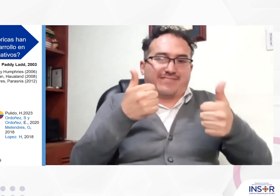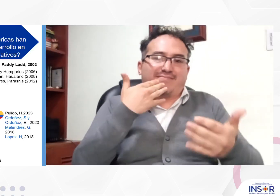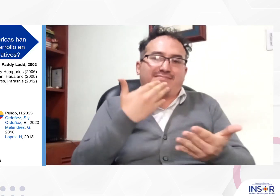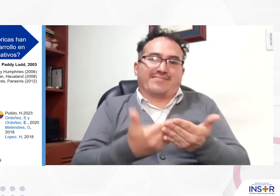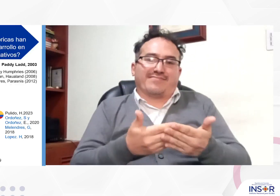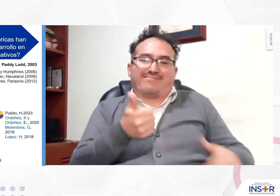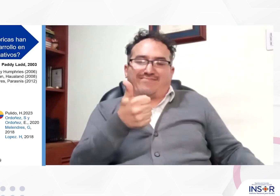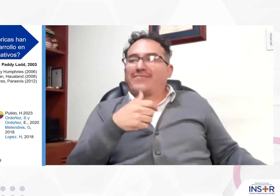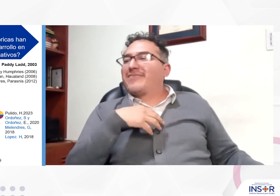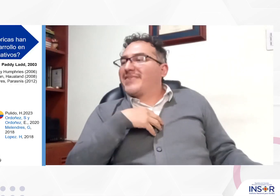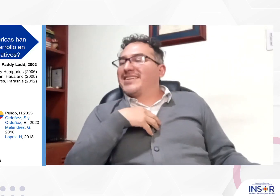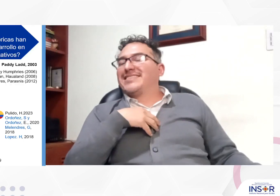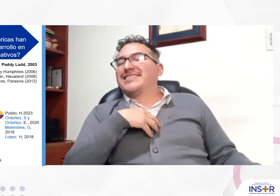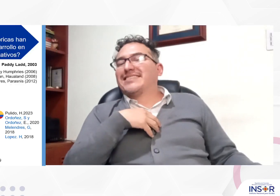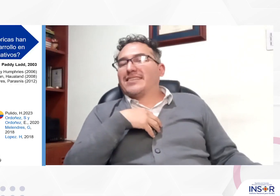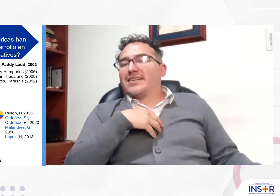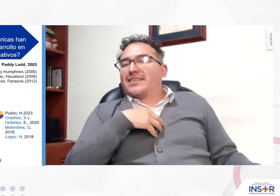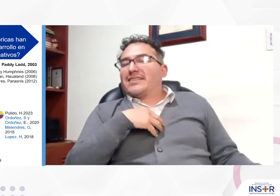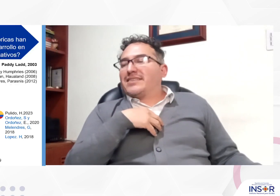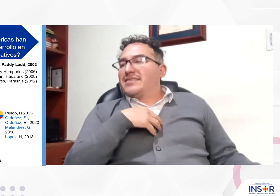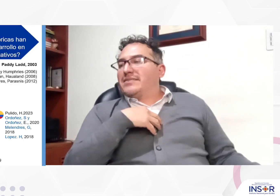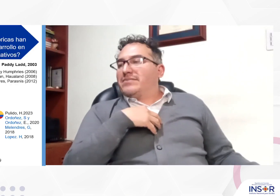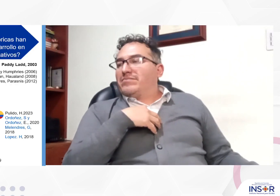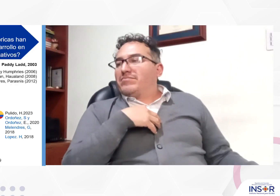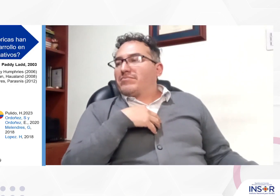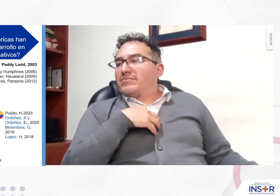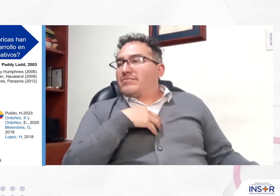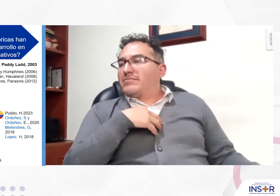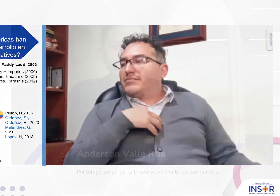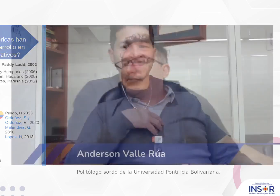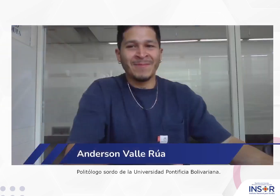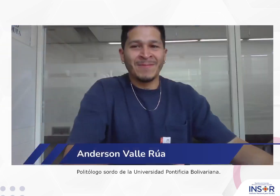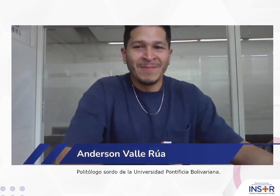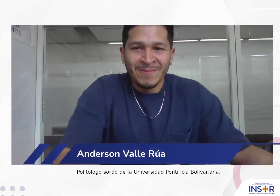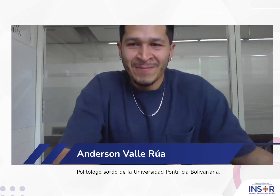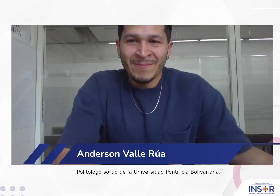vemos con los autores y los referentes. Gracias.